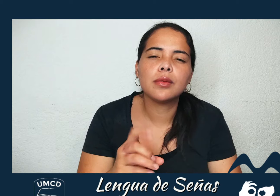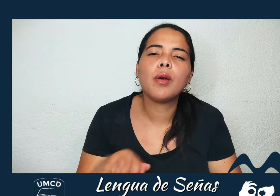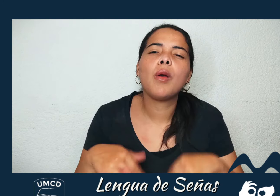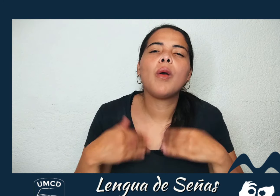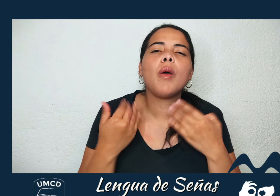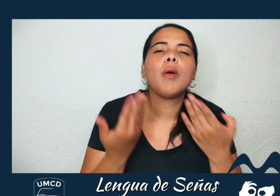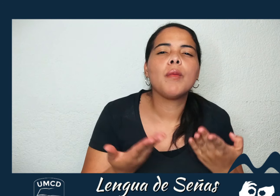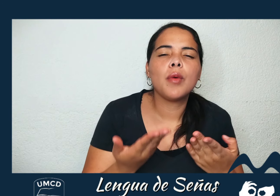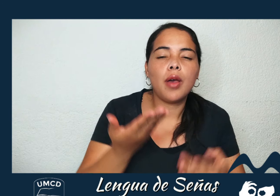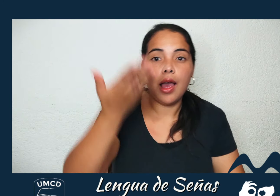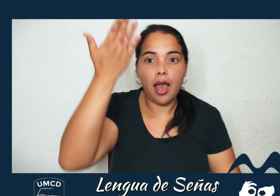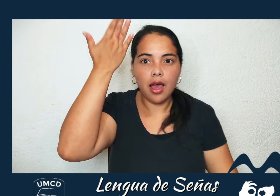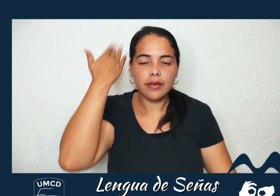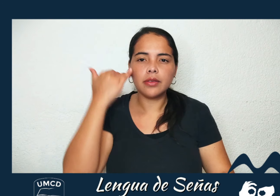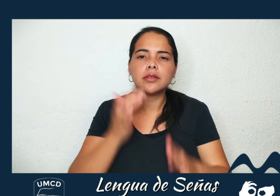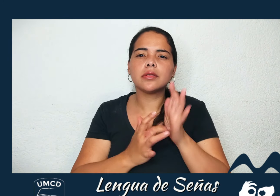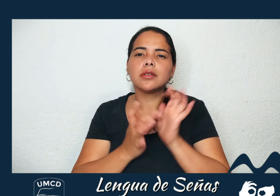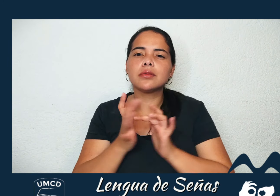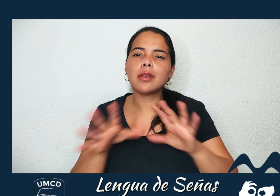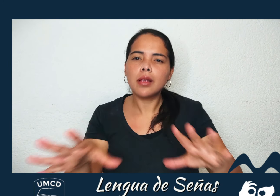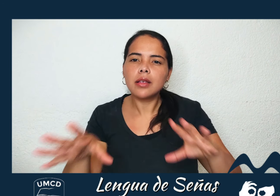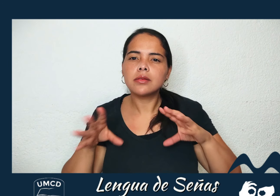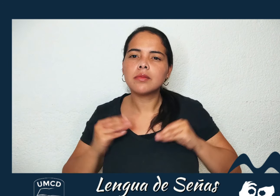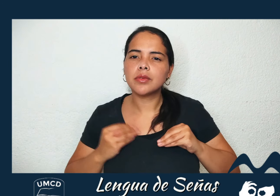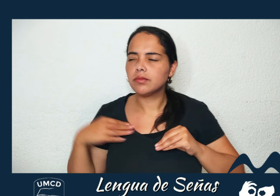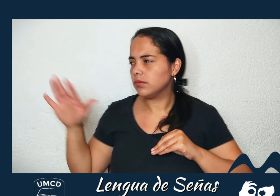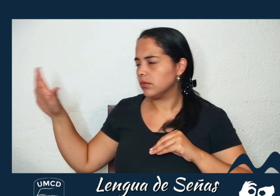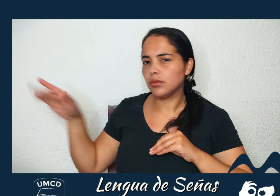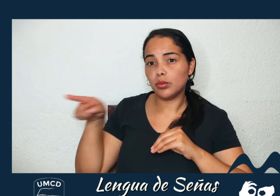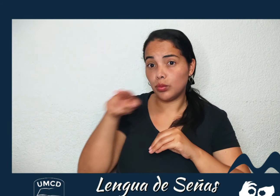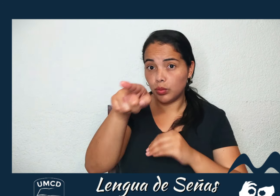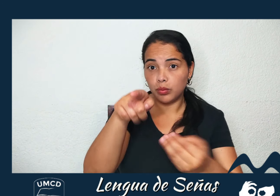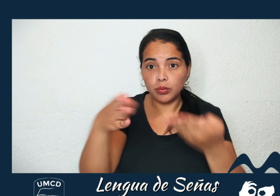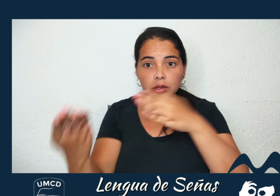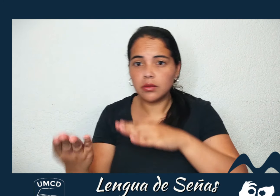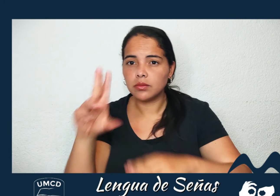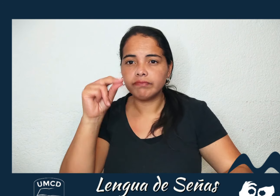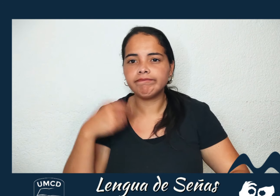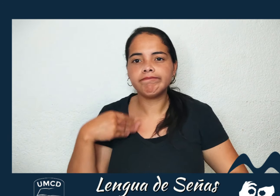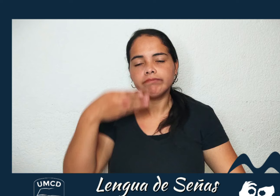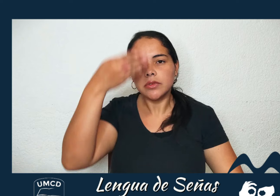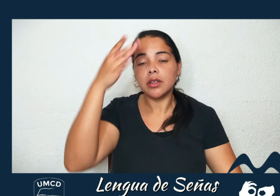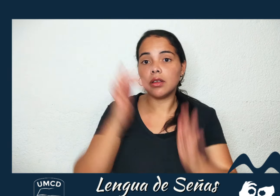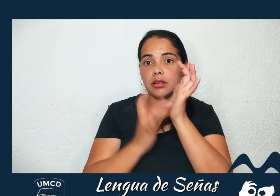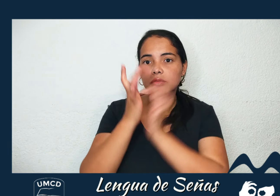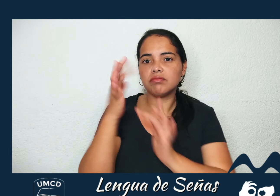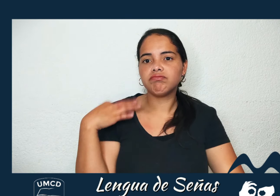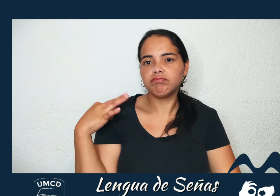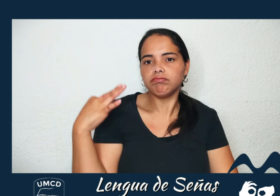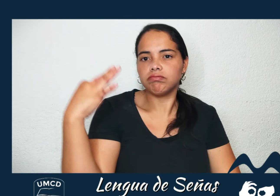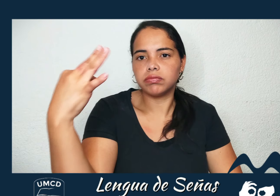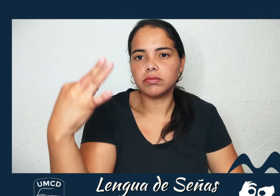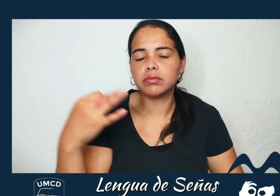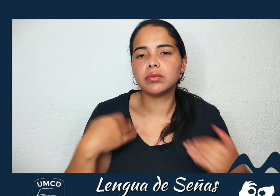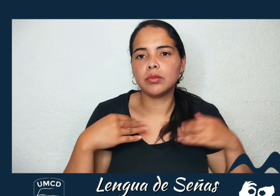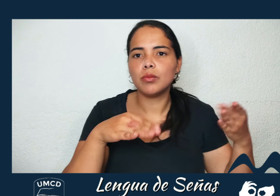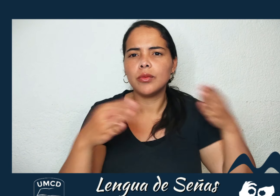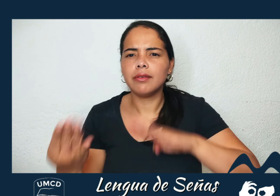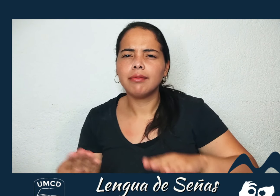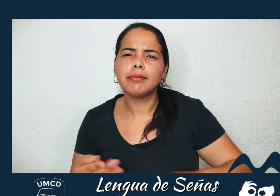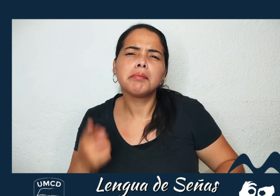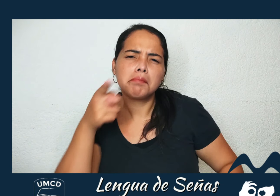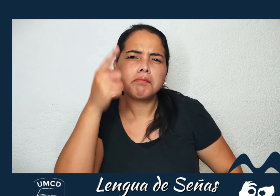justificación del hombre, en el momento en el que miramos hacia atrás, en la posibilidad de que el hombre pueda ser perdonado de todos sus